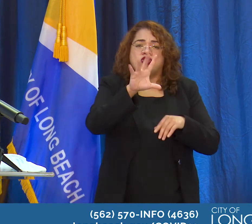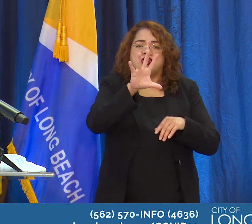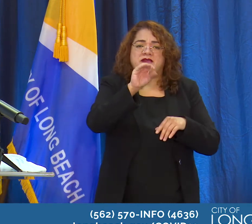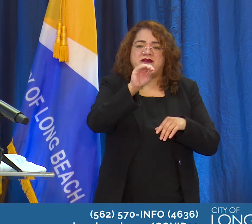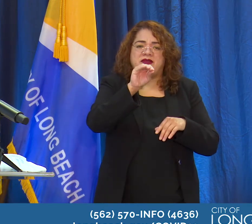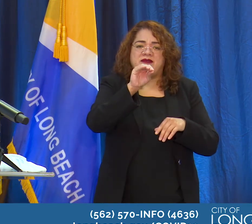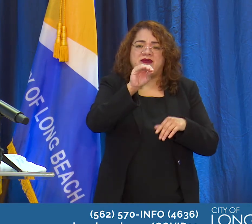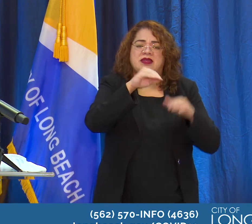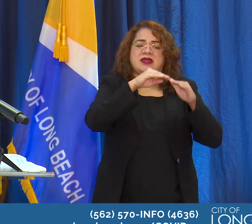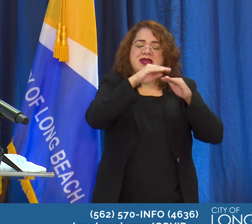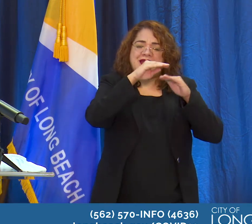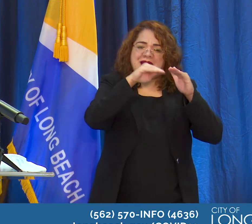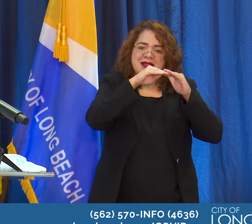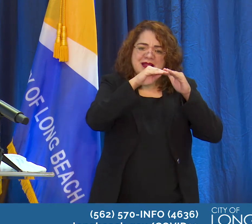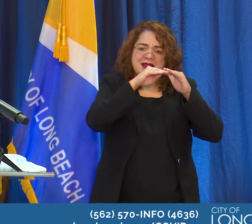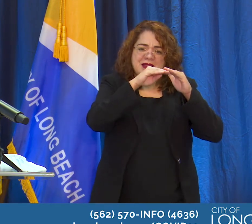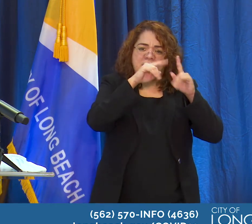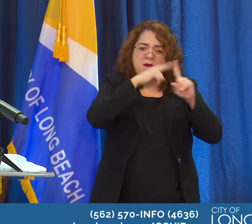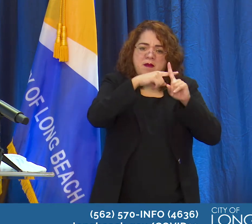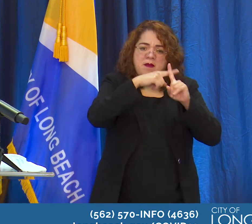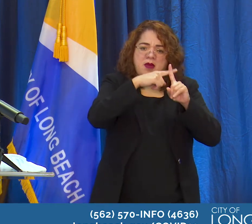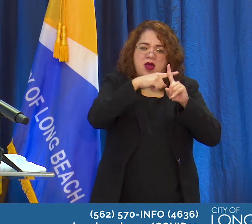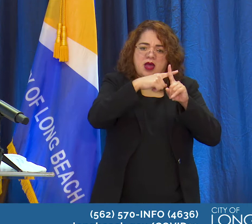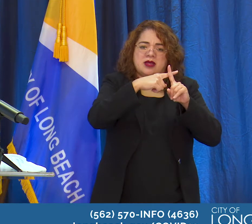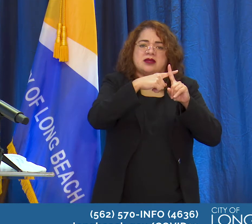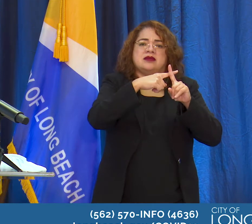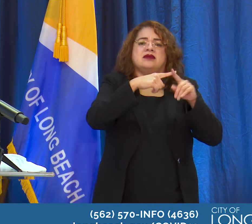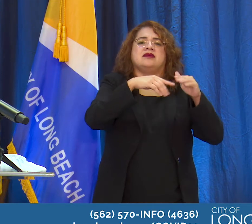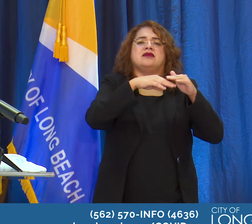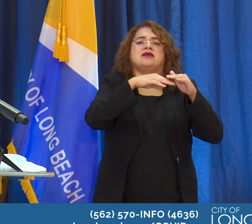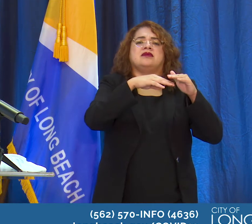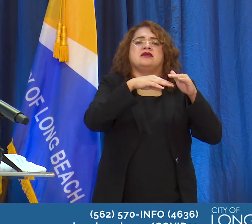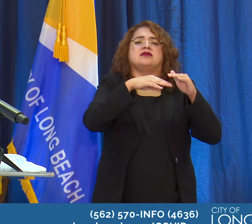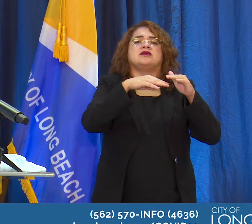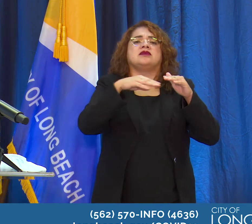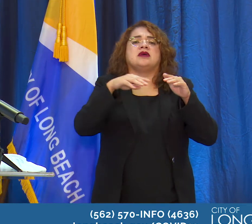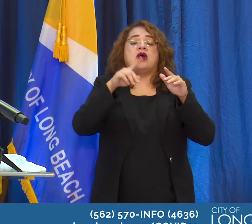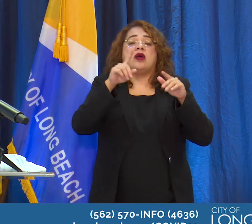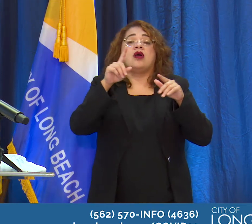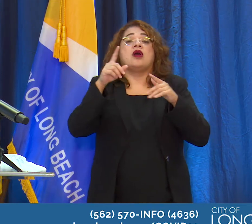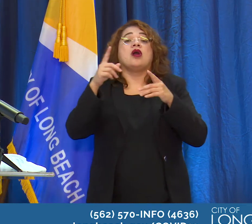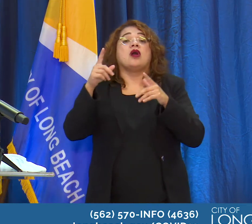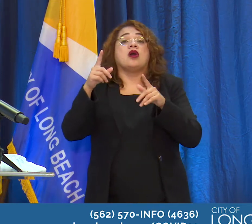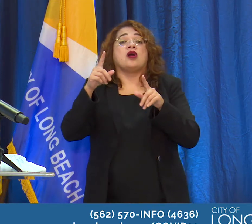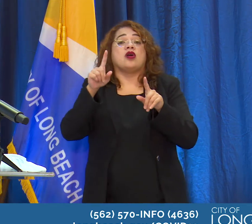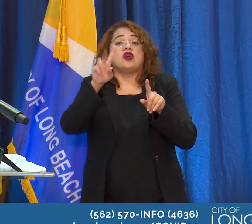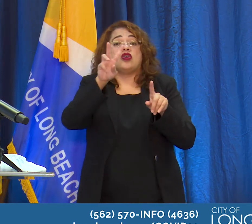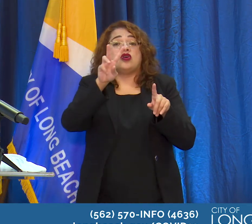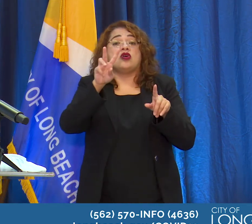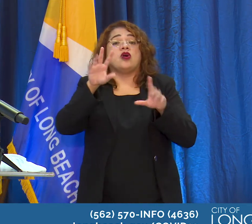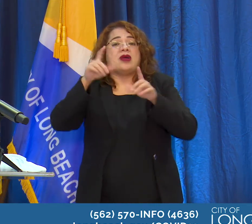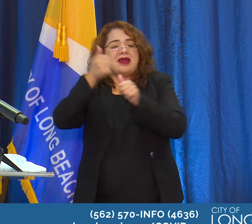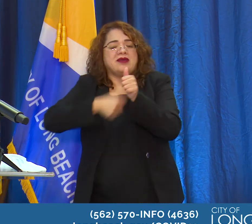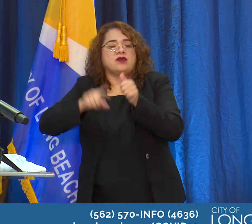exámenes positivos por 100,000 y ahorita estamos a 204.